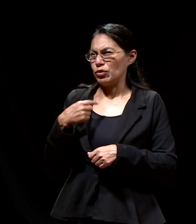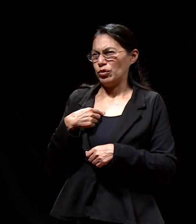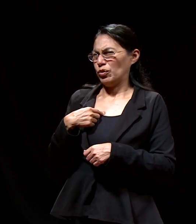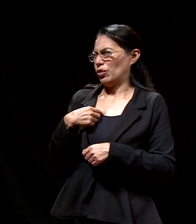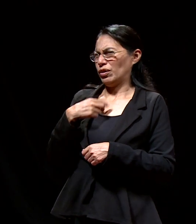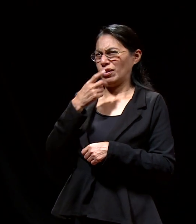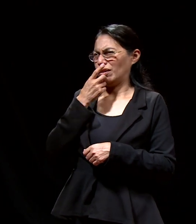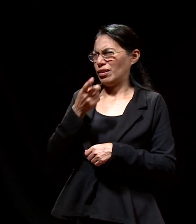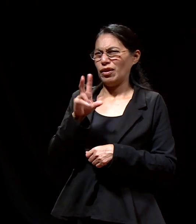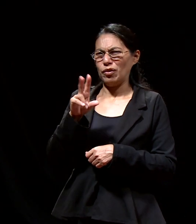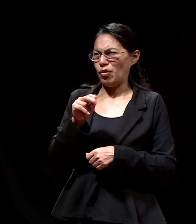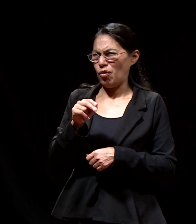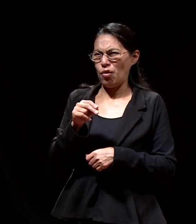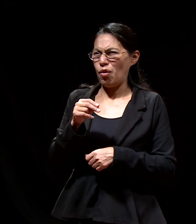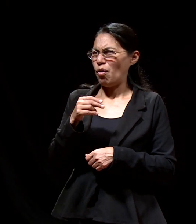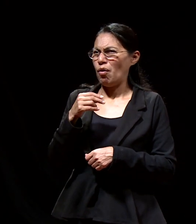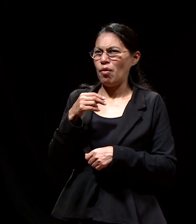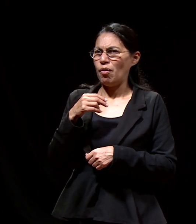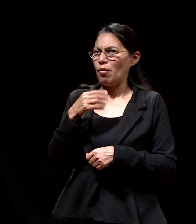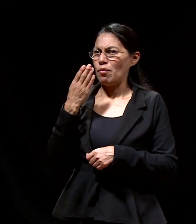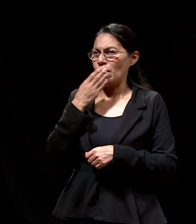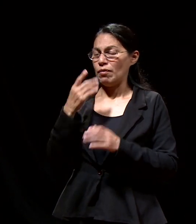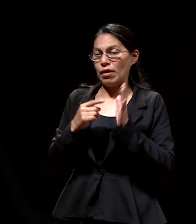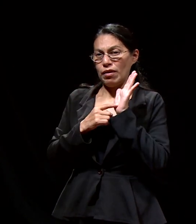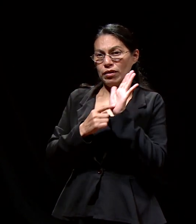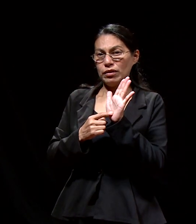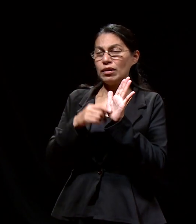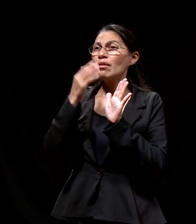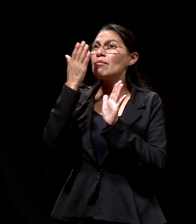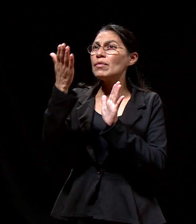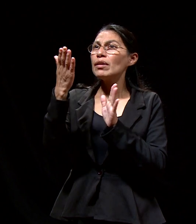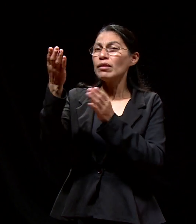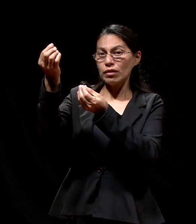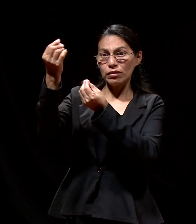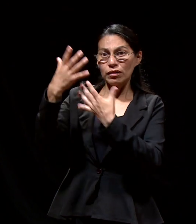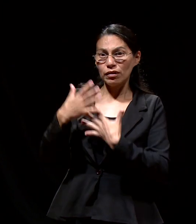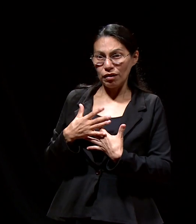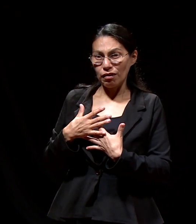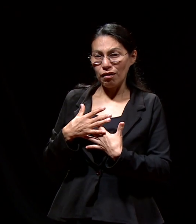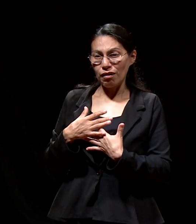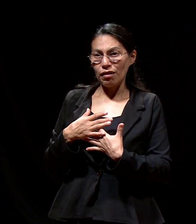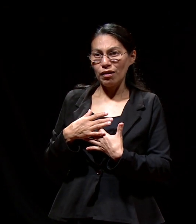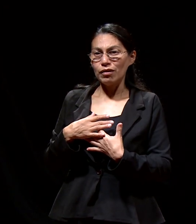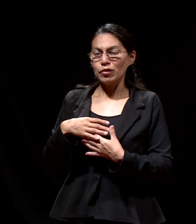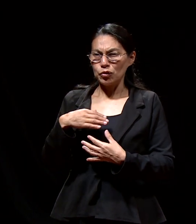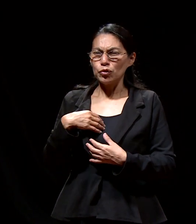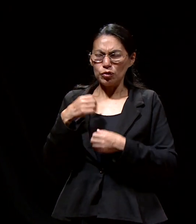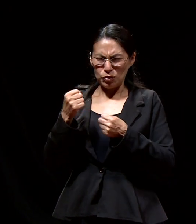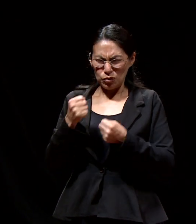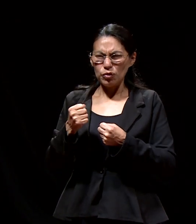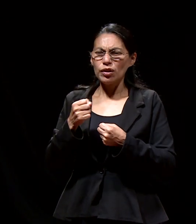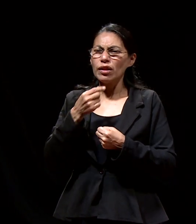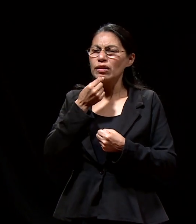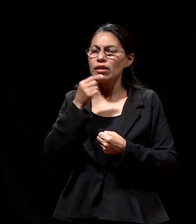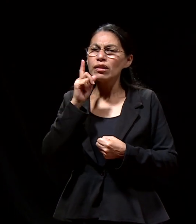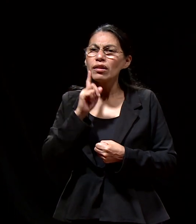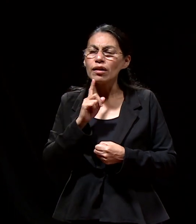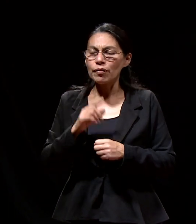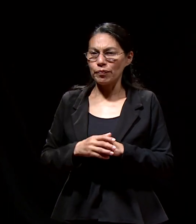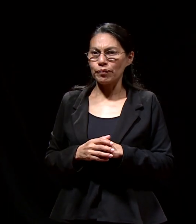entonces hicimos un cuarto o ultrasonido ya un mes y días para que naciera